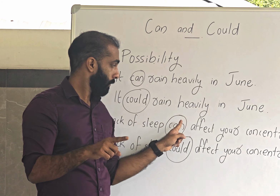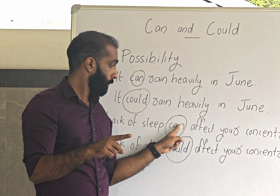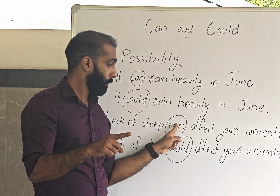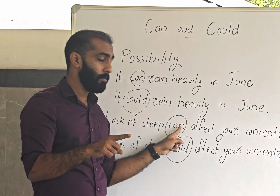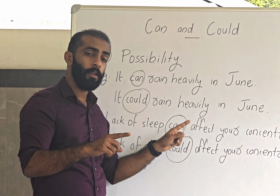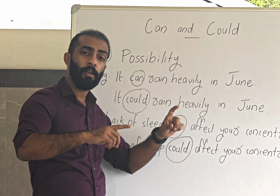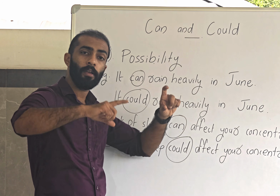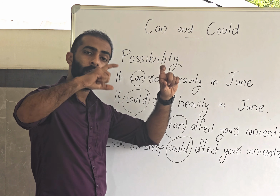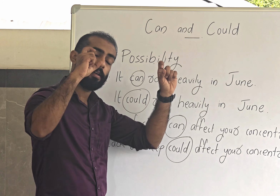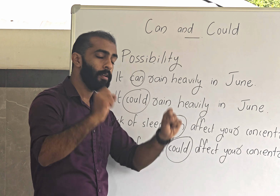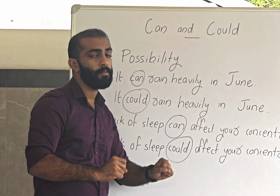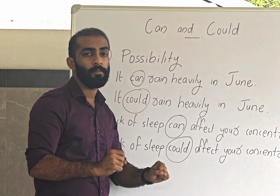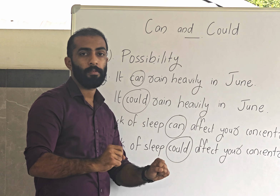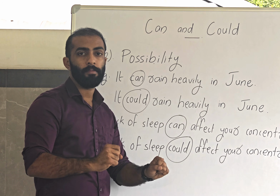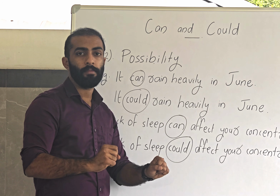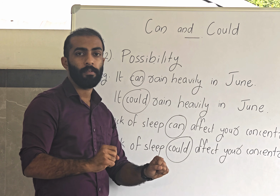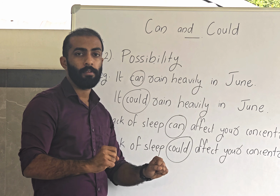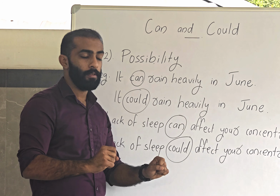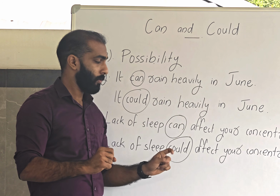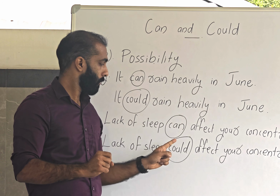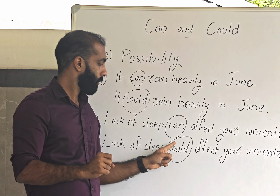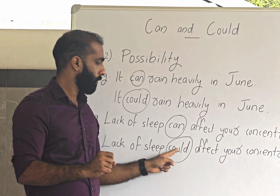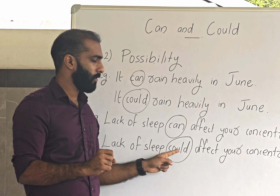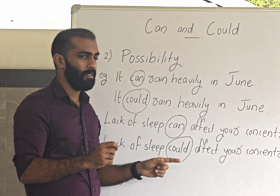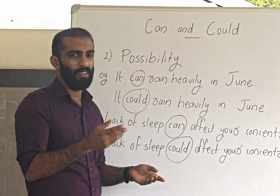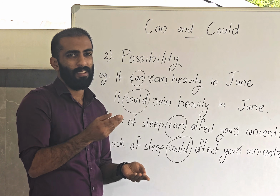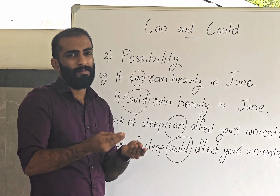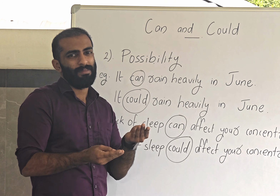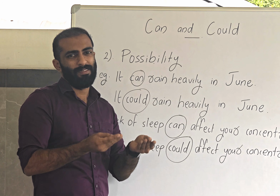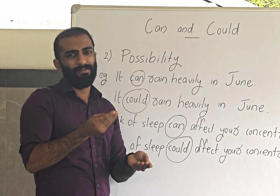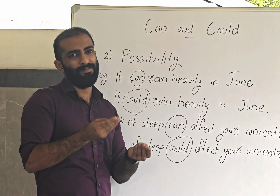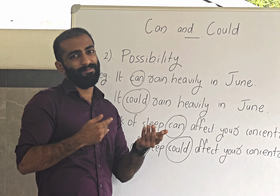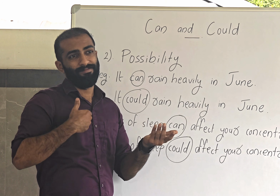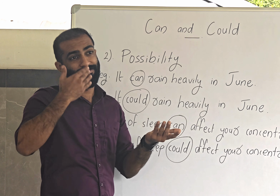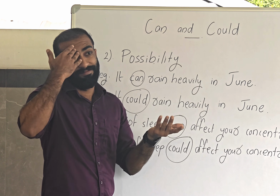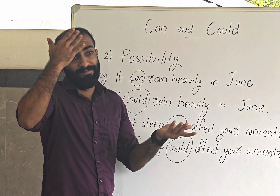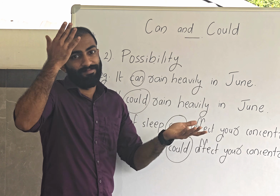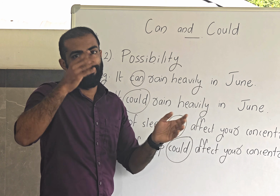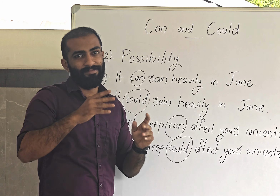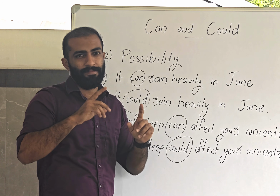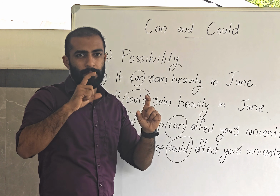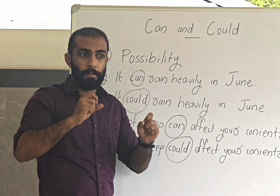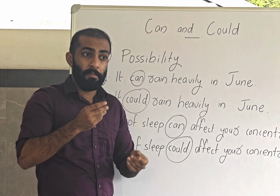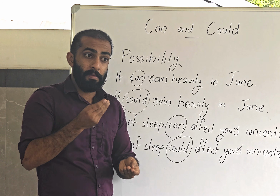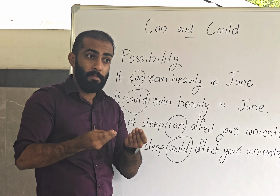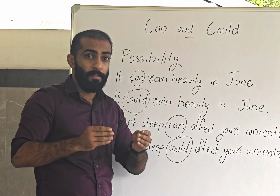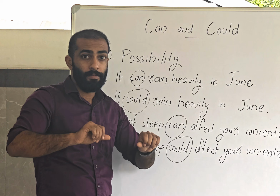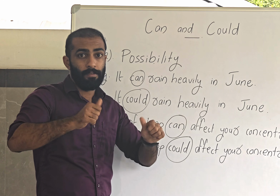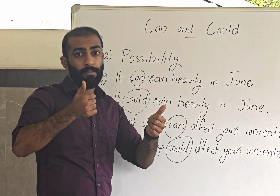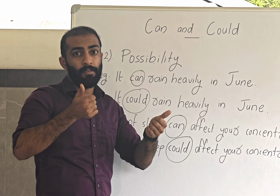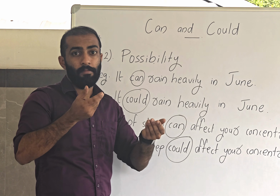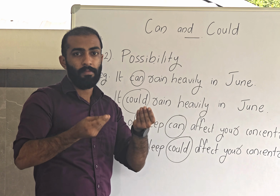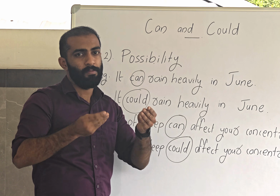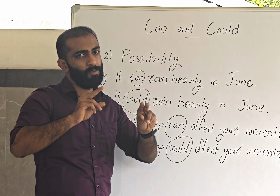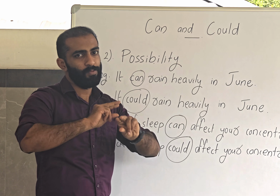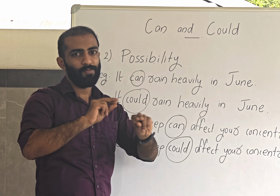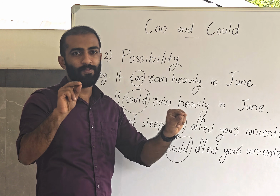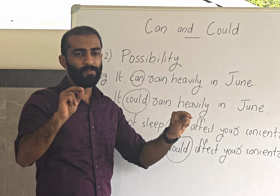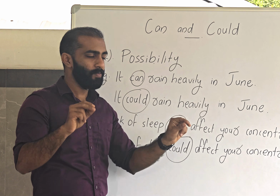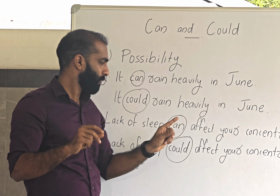ഇവിടെ ക്യാൻ വന്നിരിക്കുന്നതുകൊണ്ട് തന്നെ ഇത് നമ്മൾ ഉറപ്പിച്ച് പറയുന്ന ഒരു കാര്യവും, അതിന് താഴെ കുഡ് വന്നിരിക്കുന്നതുകൊണ്ട് നമുക്ക് ഉറപ്പില്ലാത്ത ഒരു